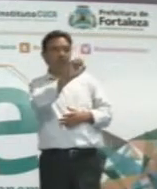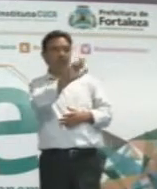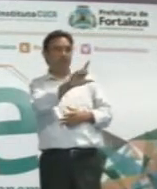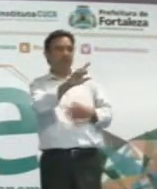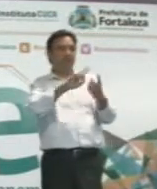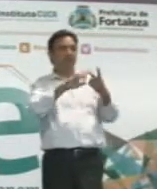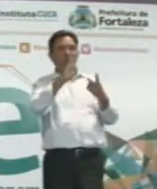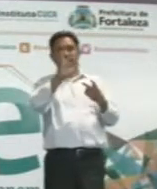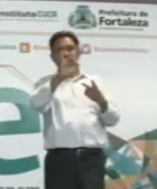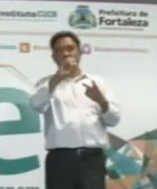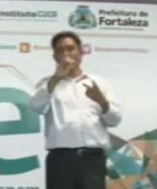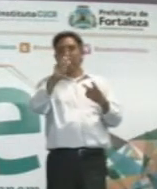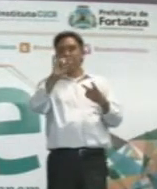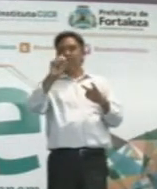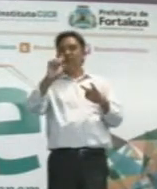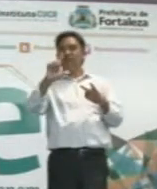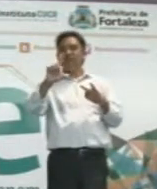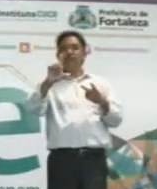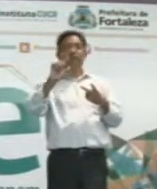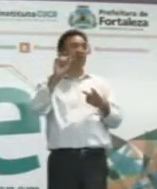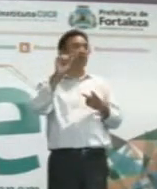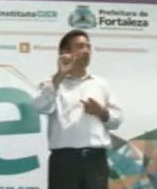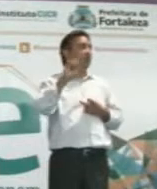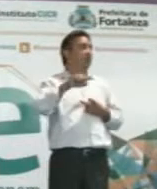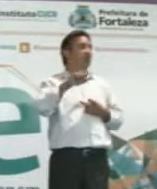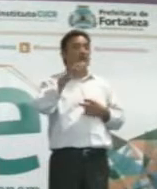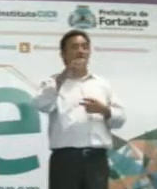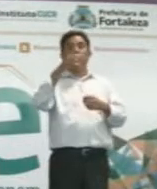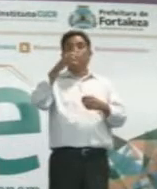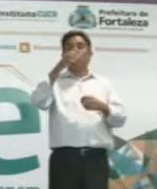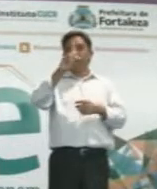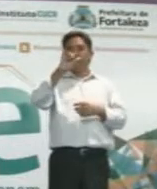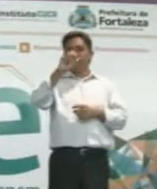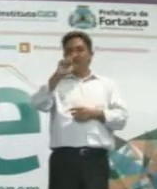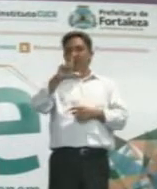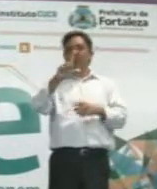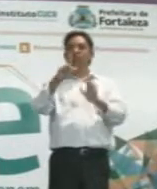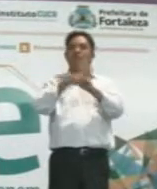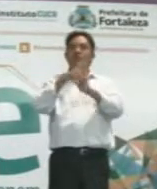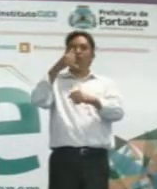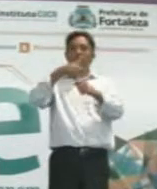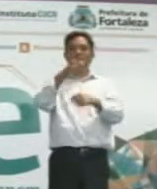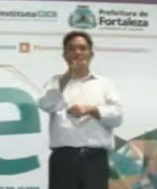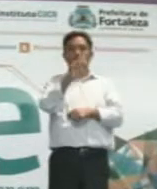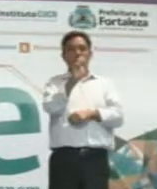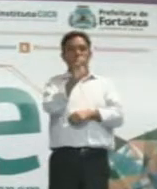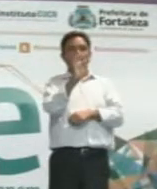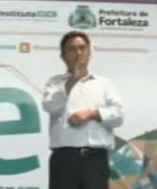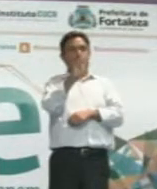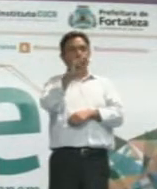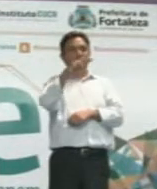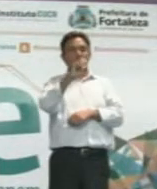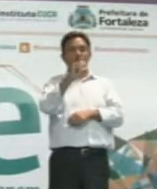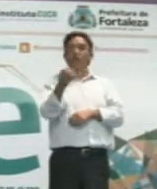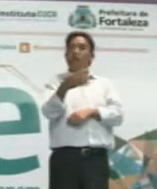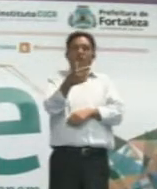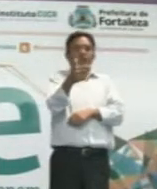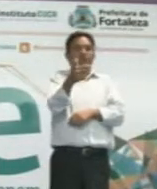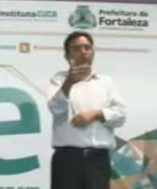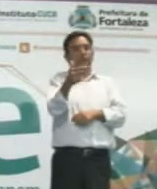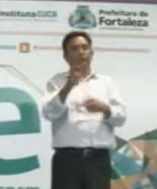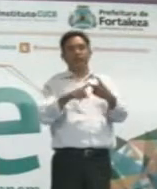biodiesel, um segundo ponto qual é? O diesel vem do petróleo, que é uma fonte que não é o quê? Renovável. Mas o